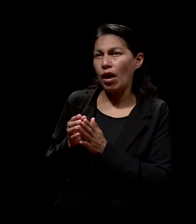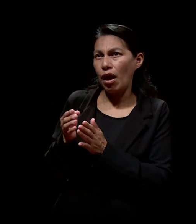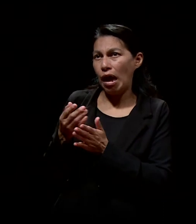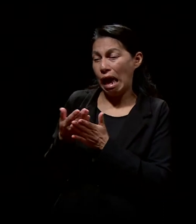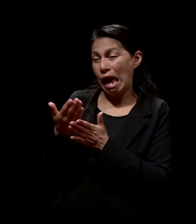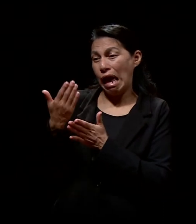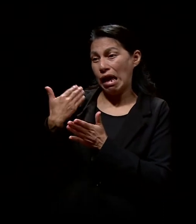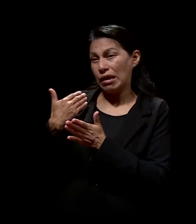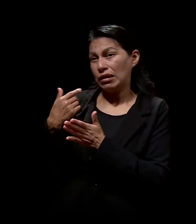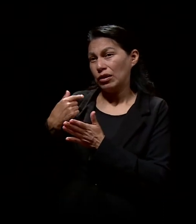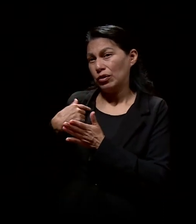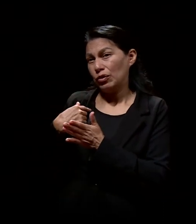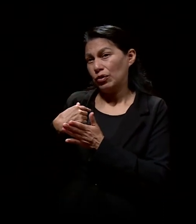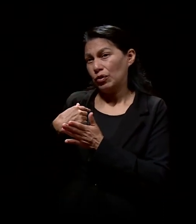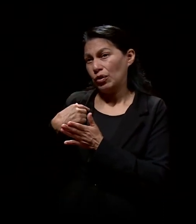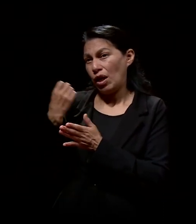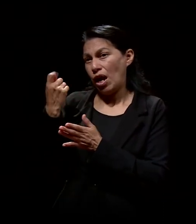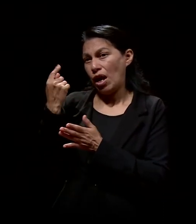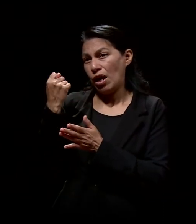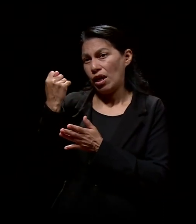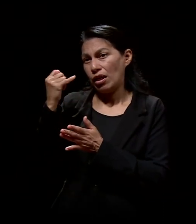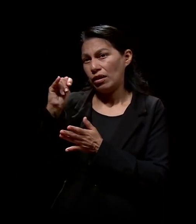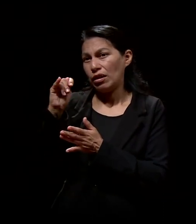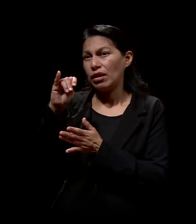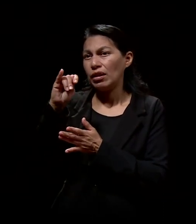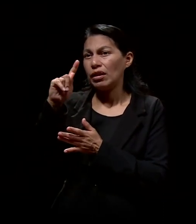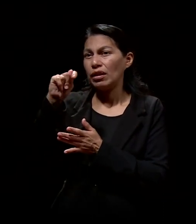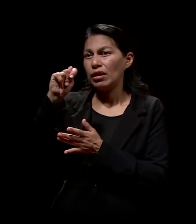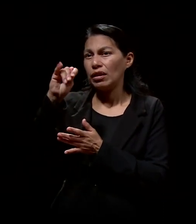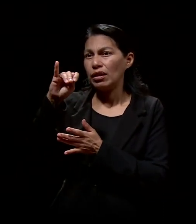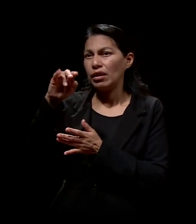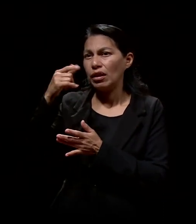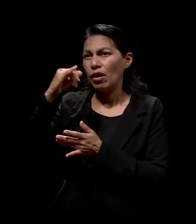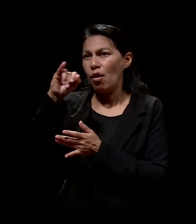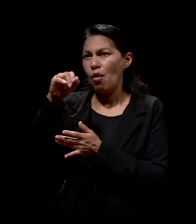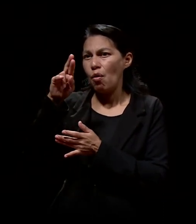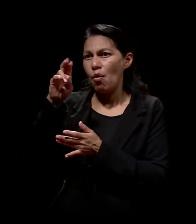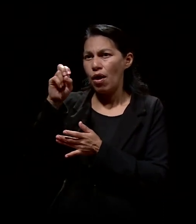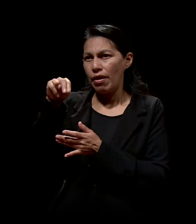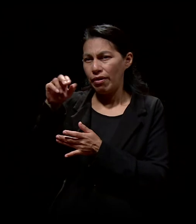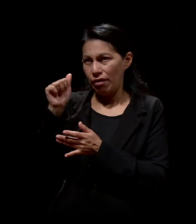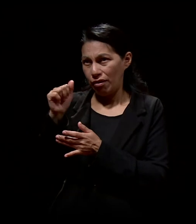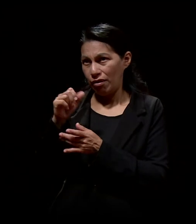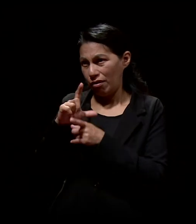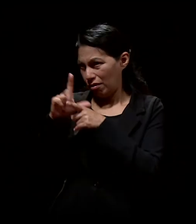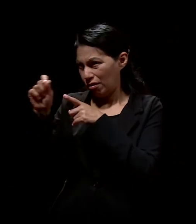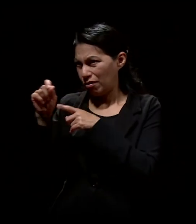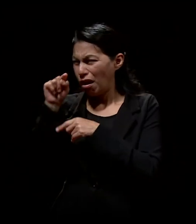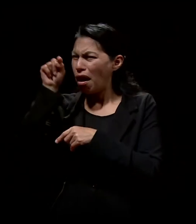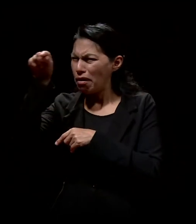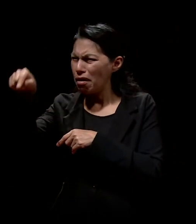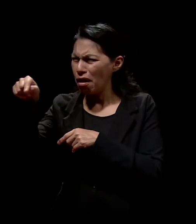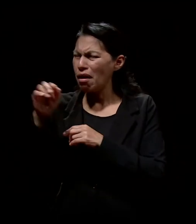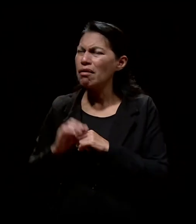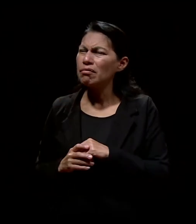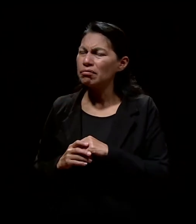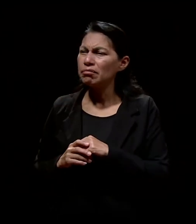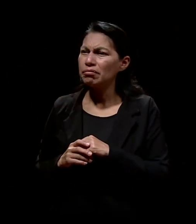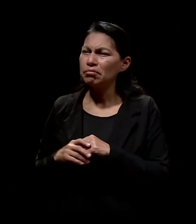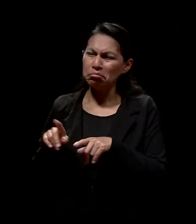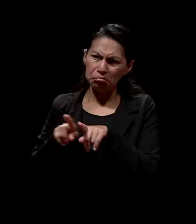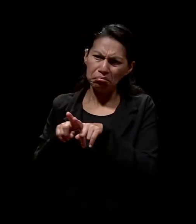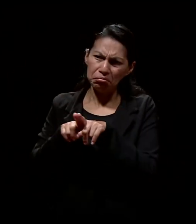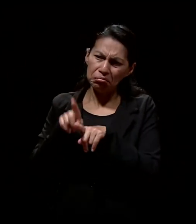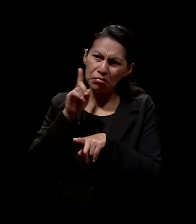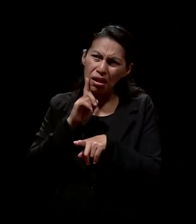comentar lo que voy a decir, es que yo tenía planes de irme a Tijuana, porque ya no encontraba solución y dije, me voy a ir a Tijuana,